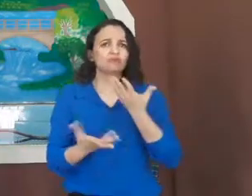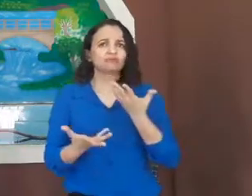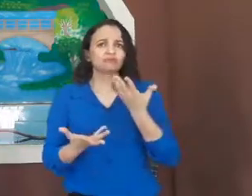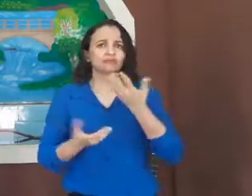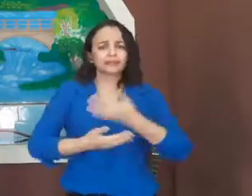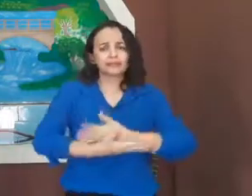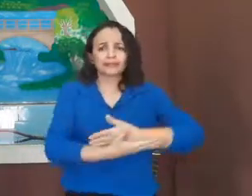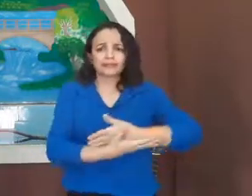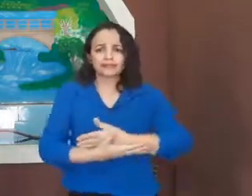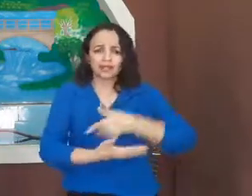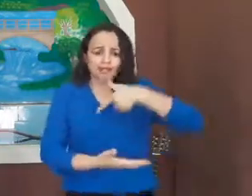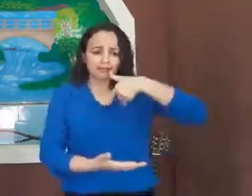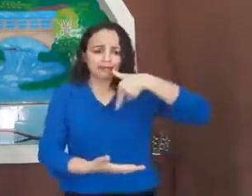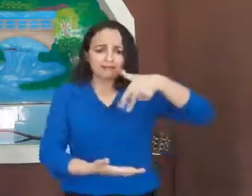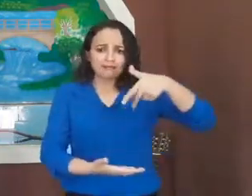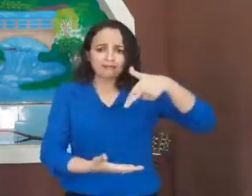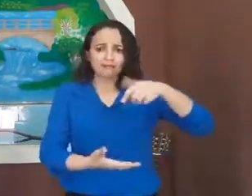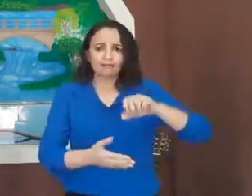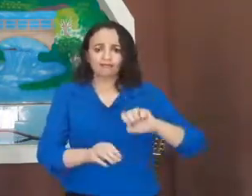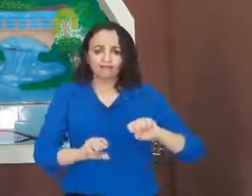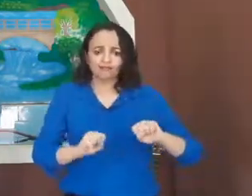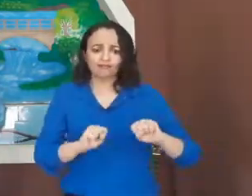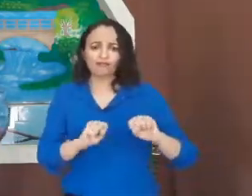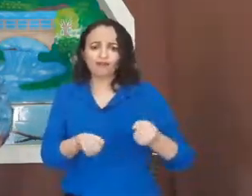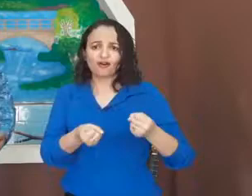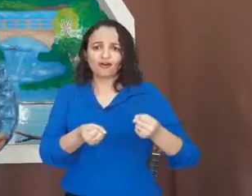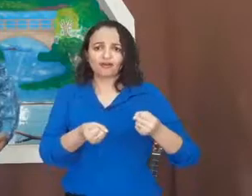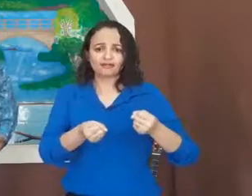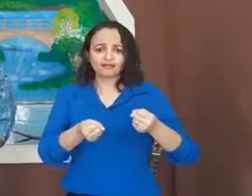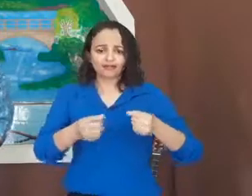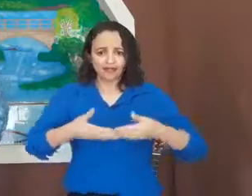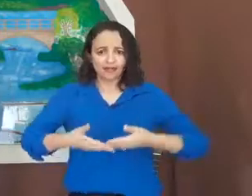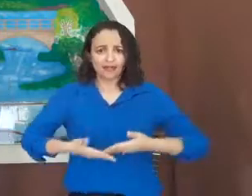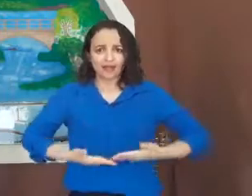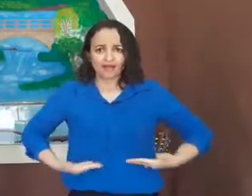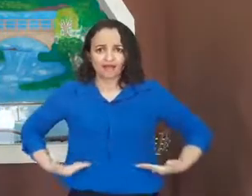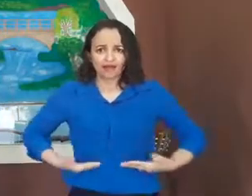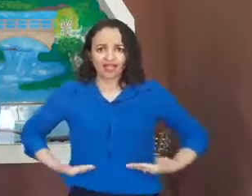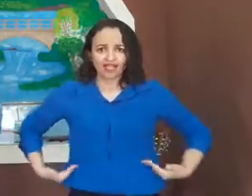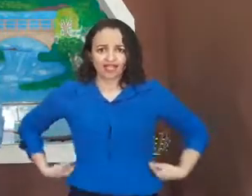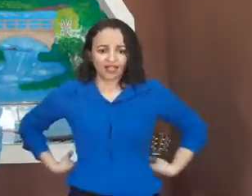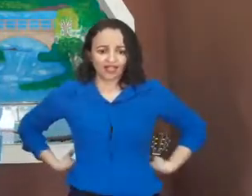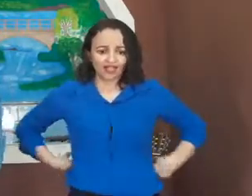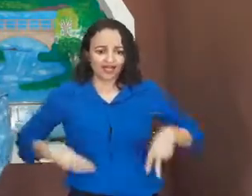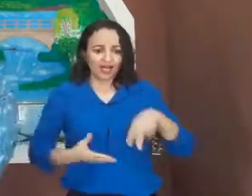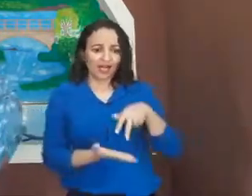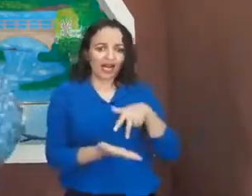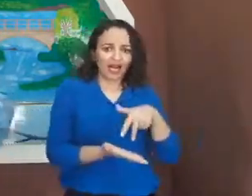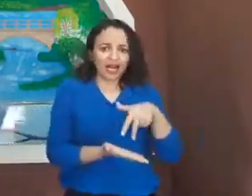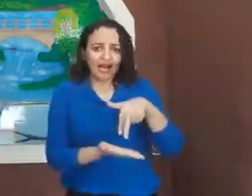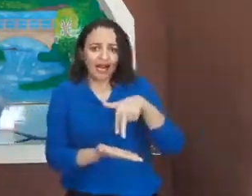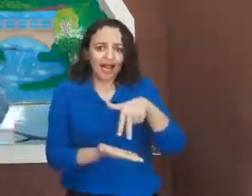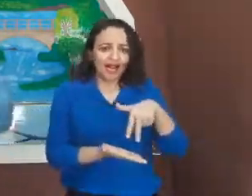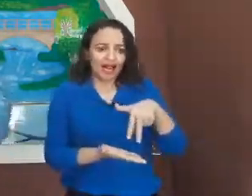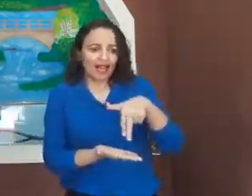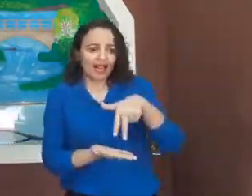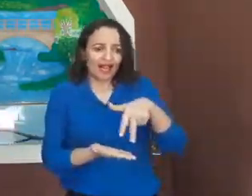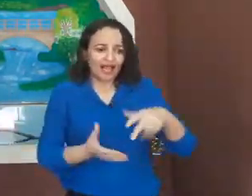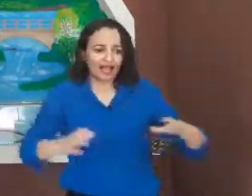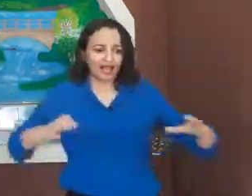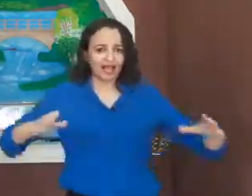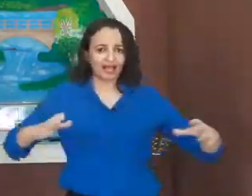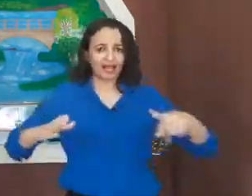bebezinhos, aquele andador, porque dizem que atrapalha o desenvolvimento da sua coluna, do